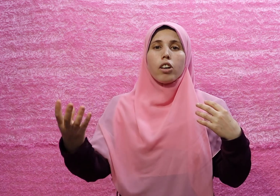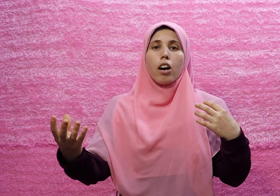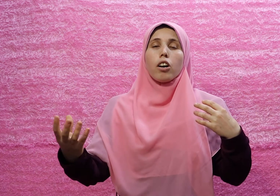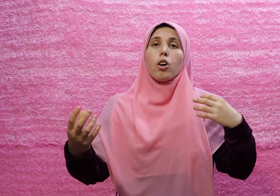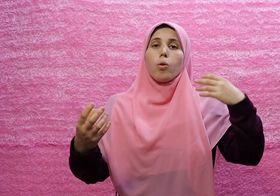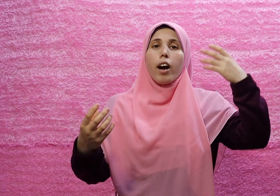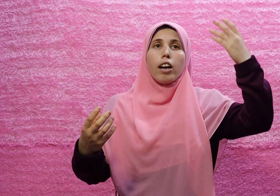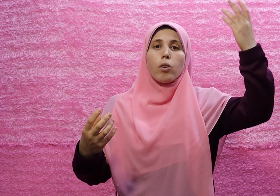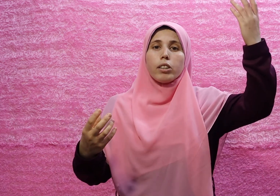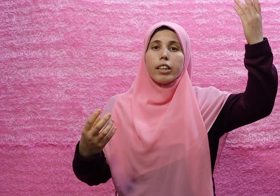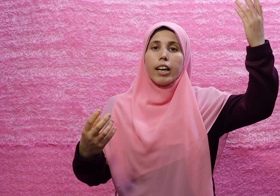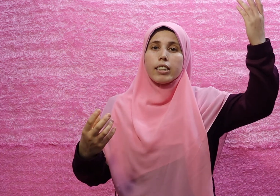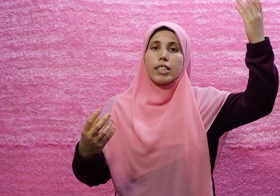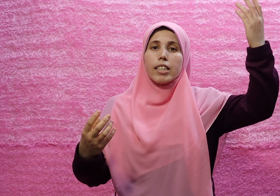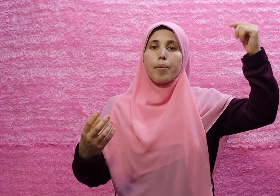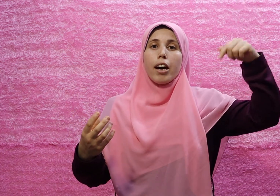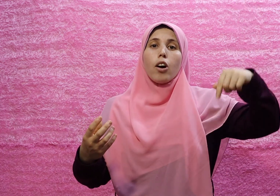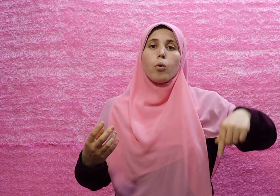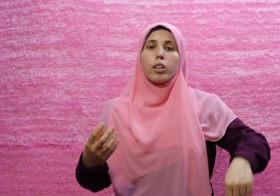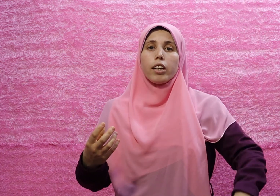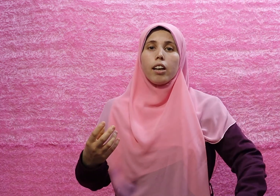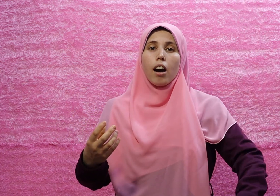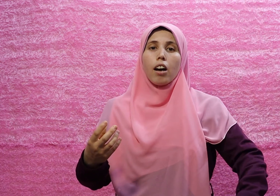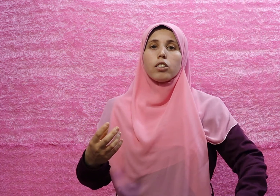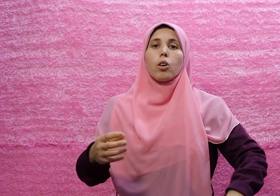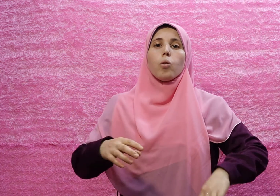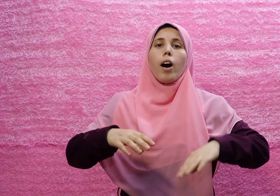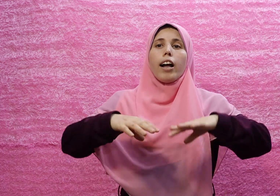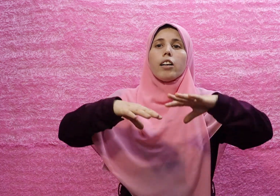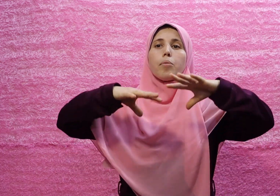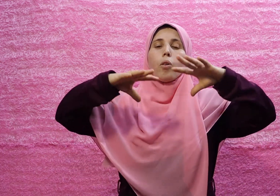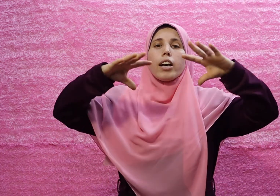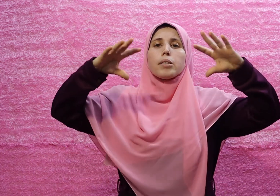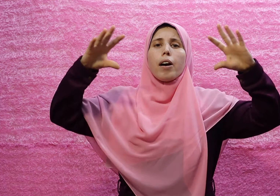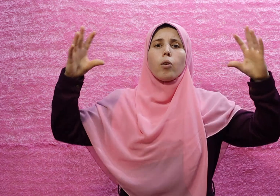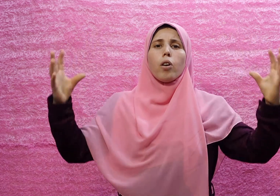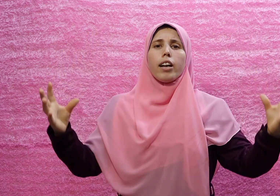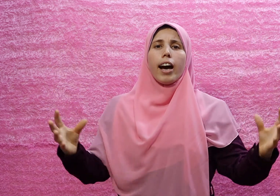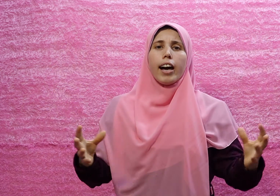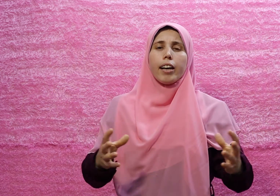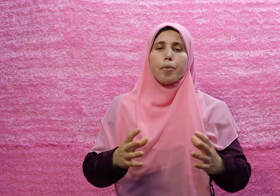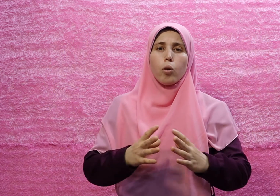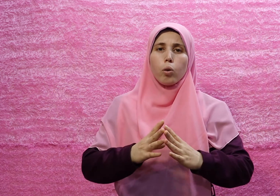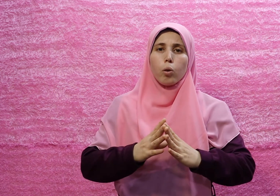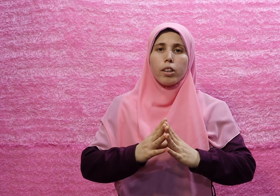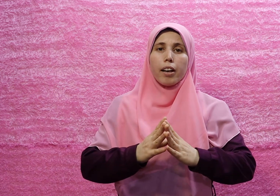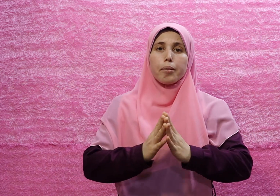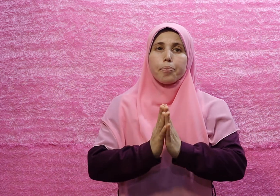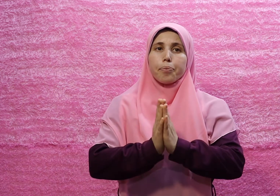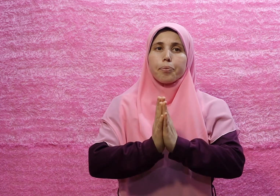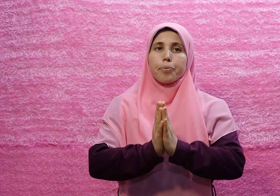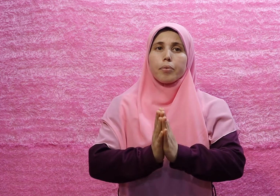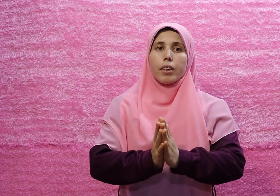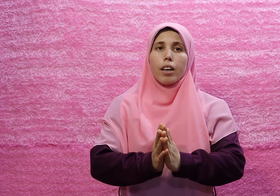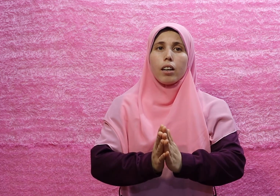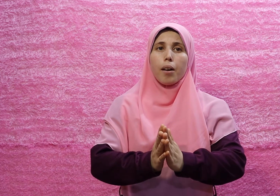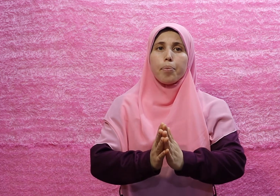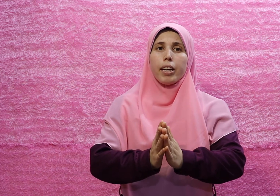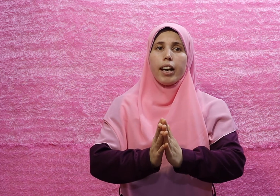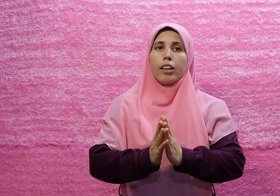والاشجار، وقال له دي السماء ودي الارض، وعلمه اسماء كل حاجة موجودة. ربنا